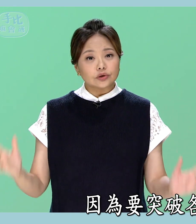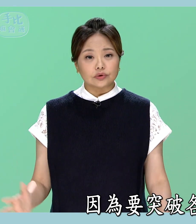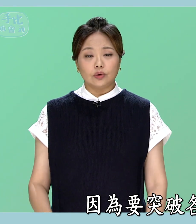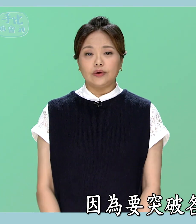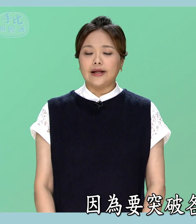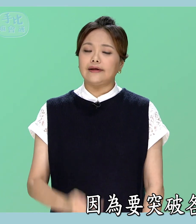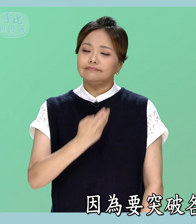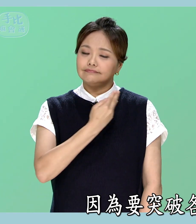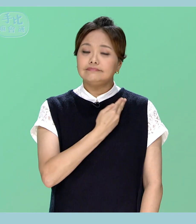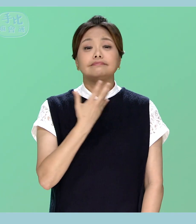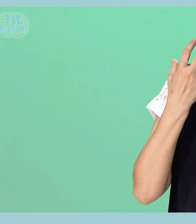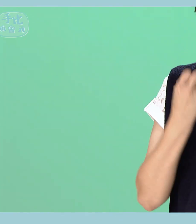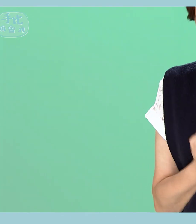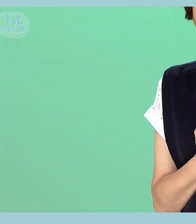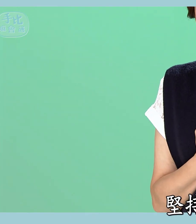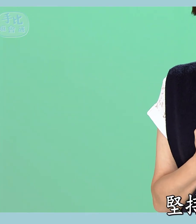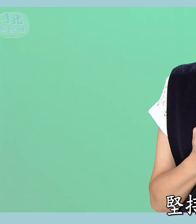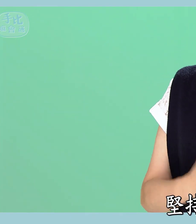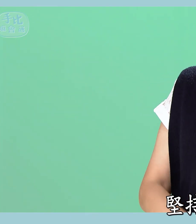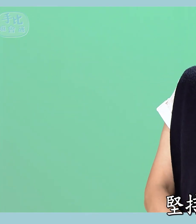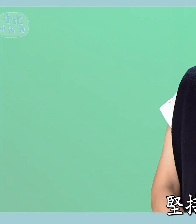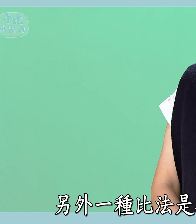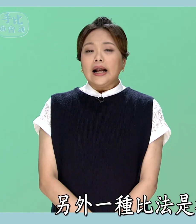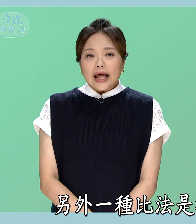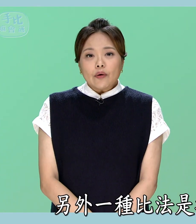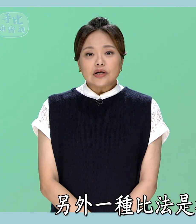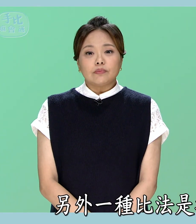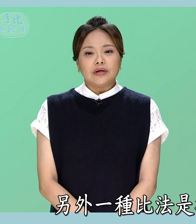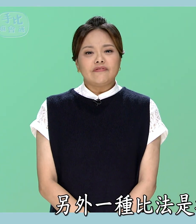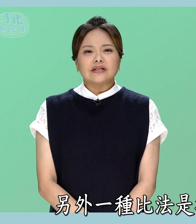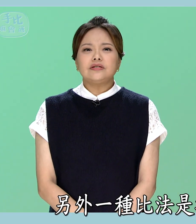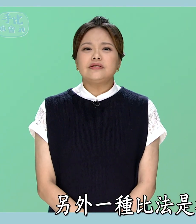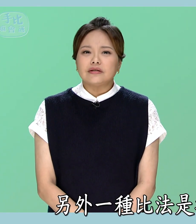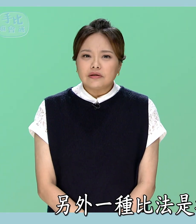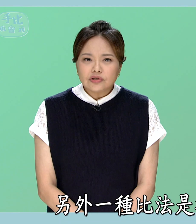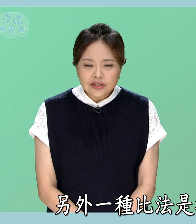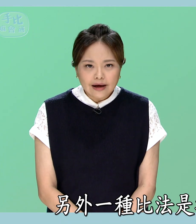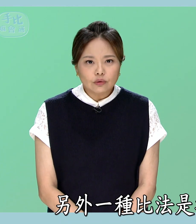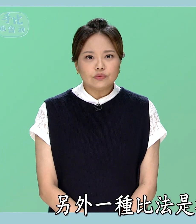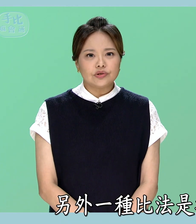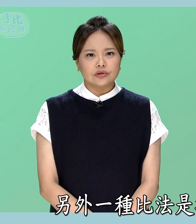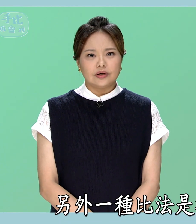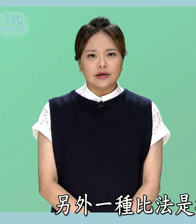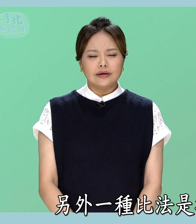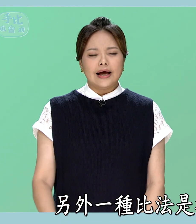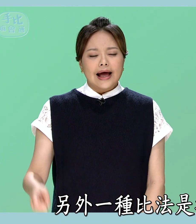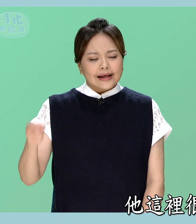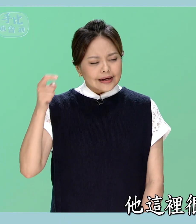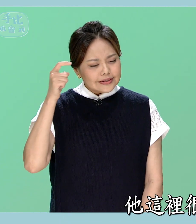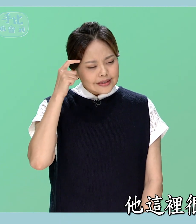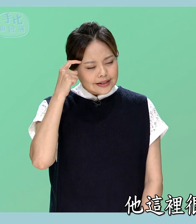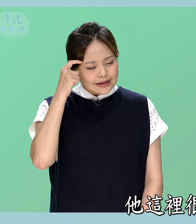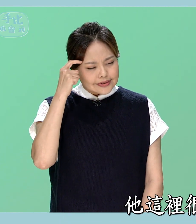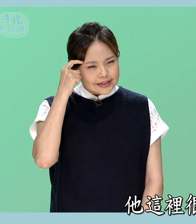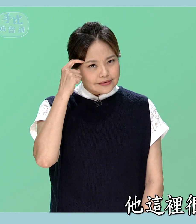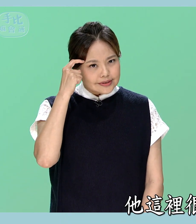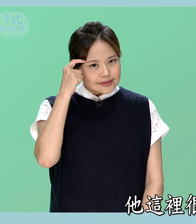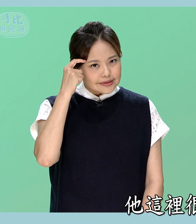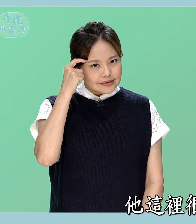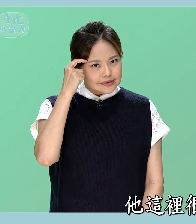的困难。坚持。另外一种笔法是择善固执的人，他这里很坚持，